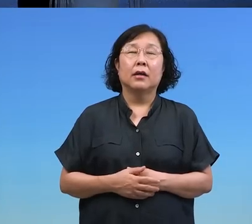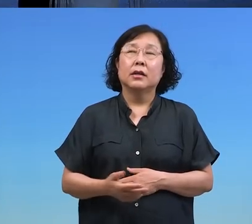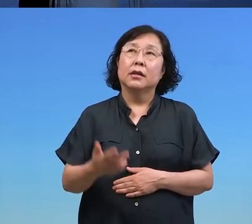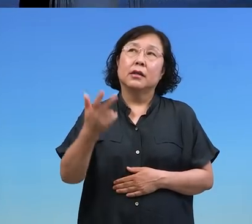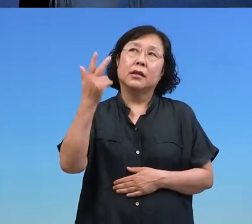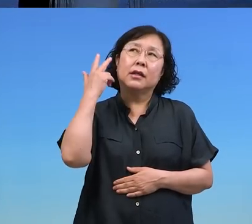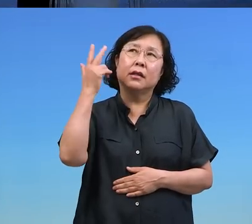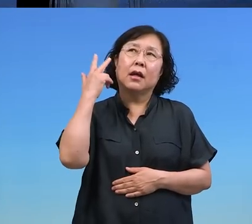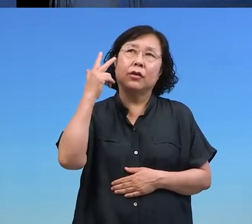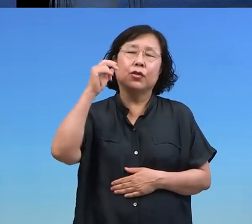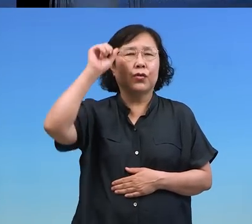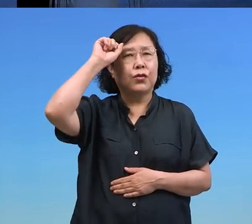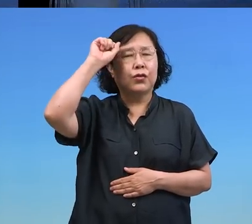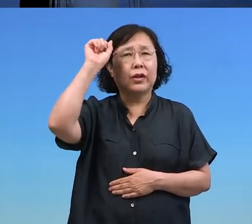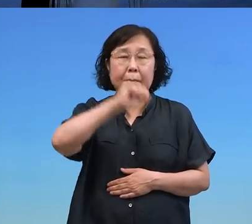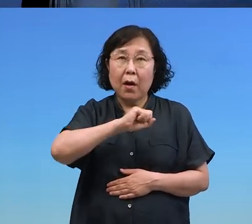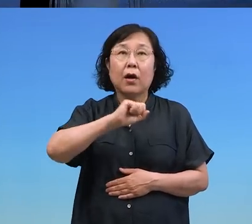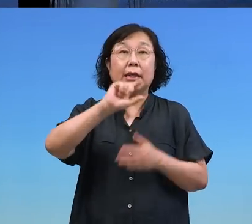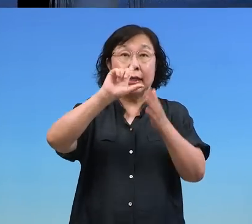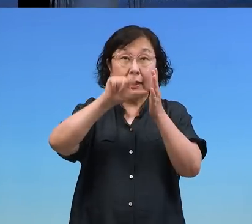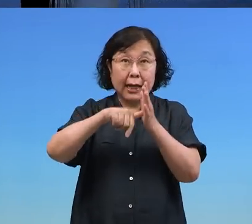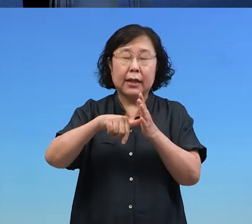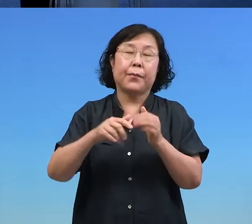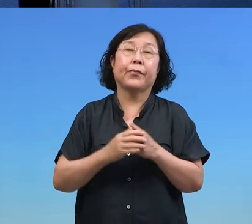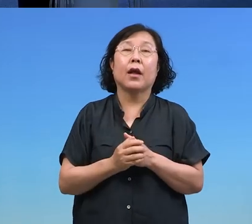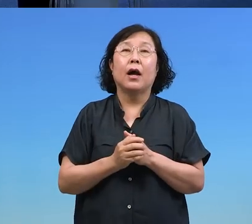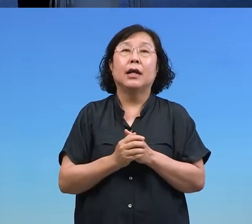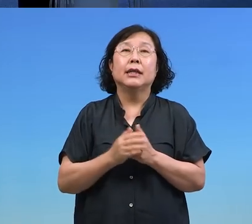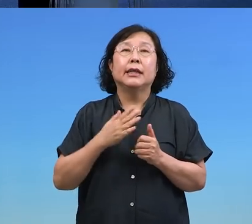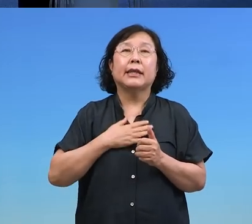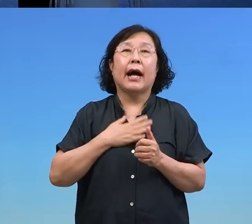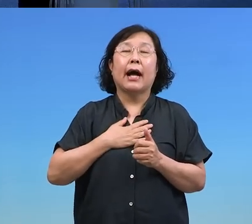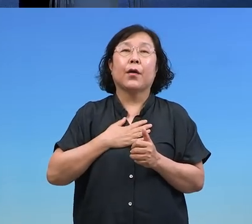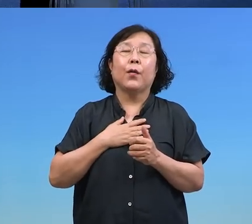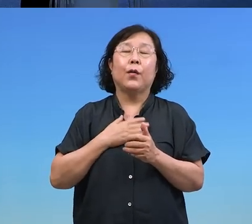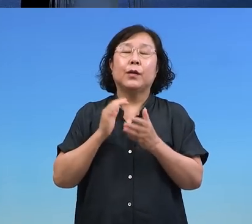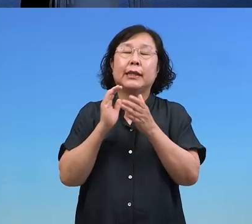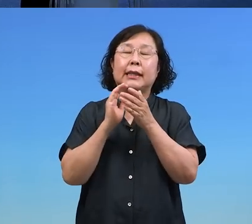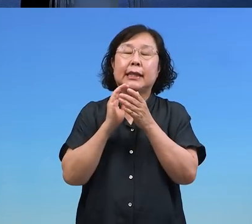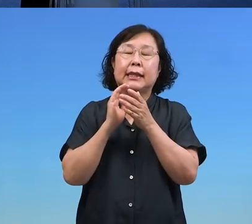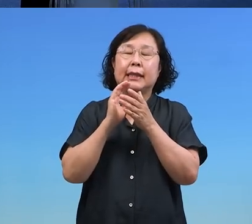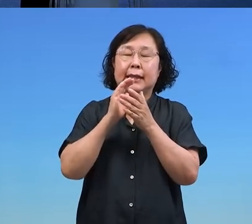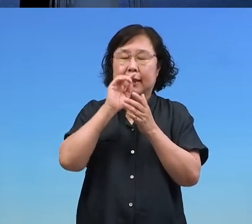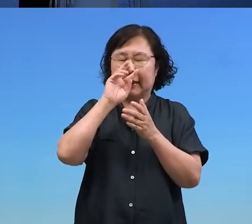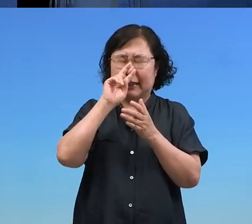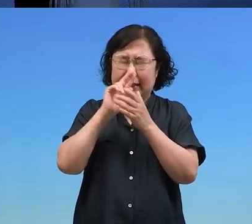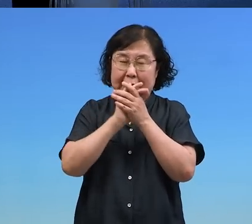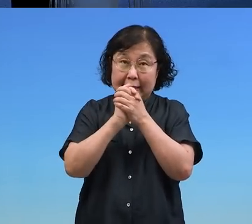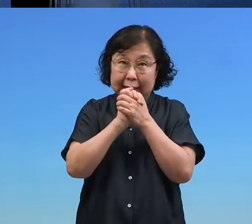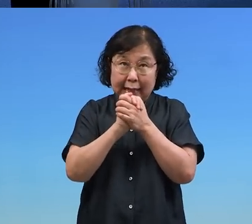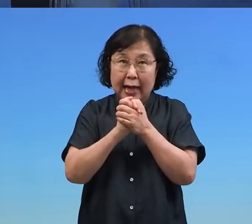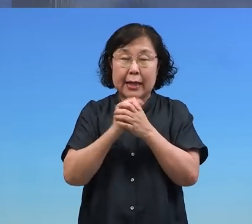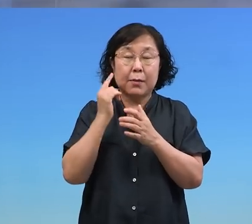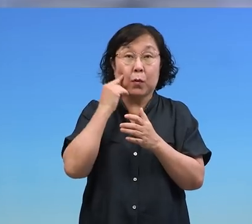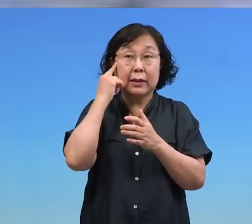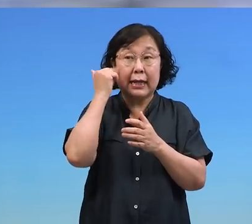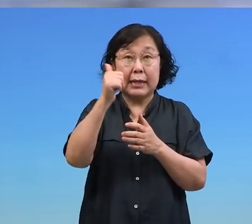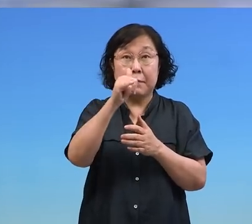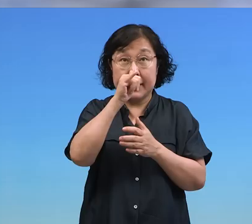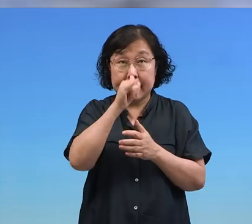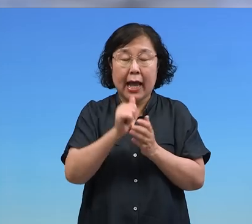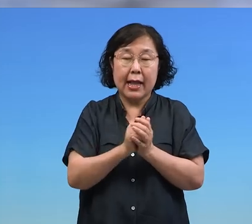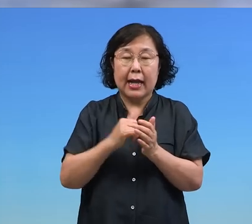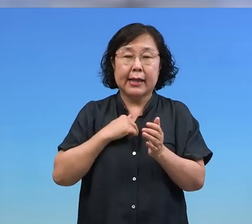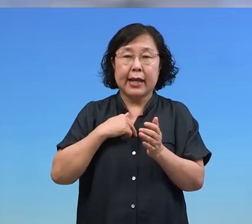지난주 새벽인데요 제가 친하게 지내는 후배 목사님이 있는데 이분에게